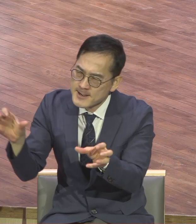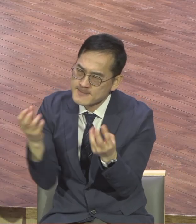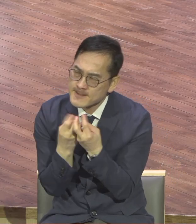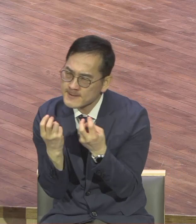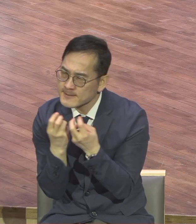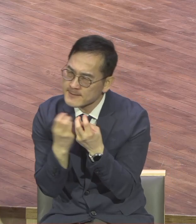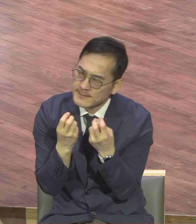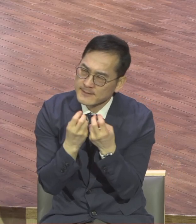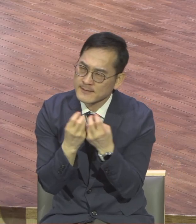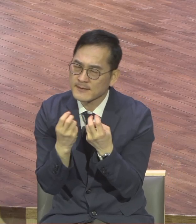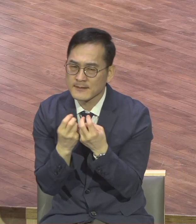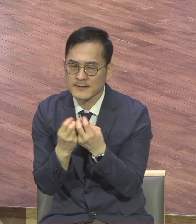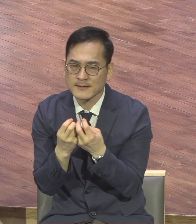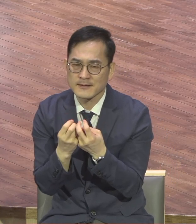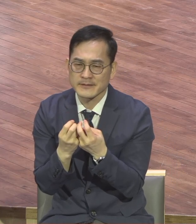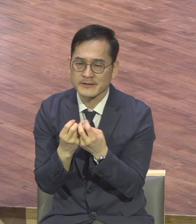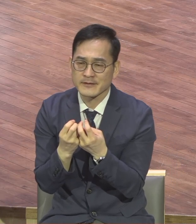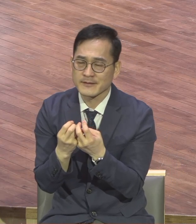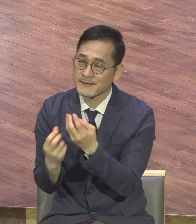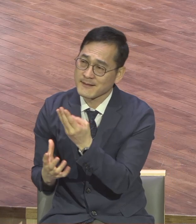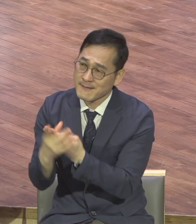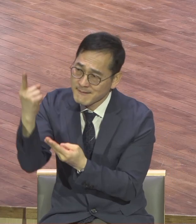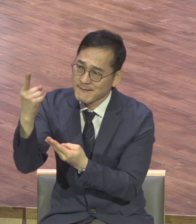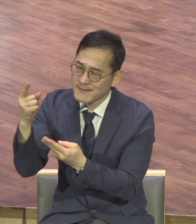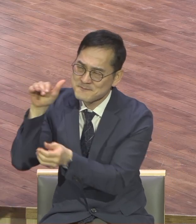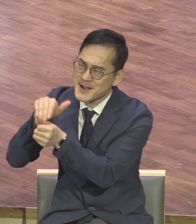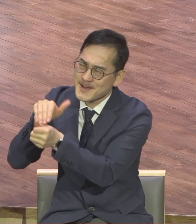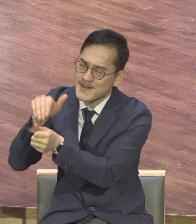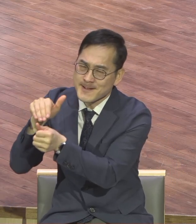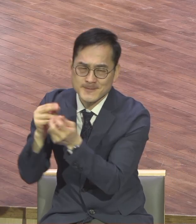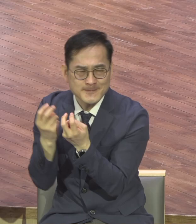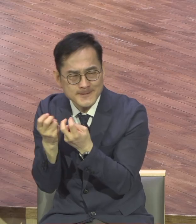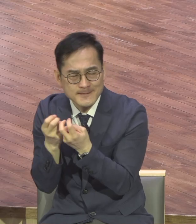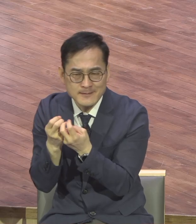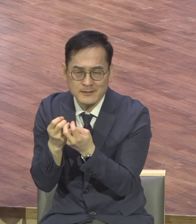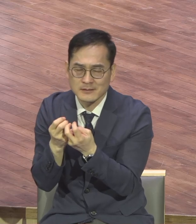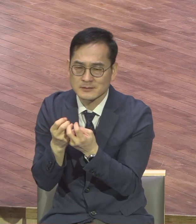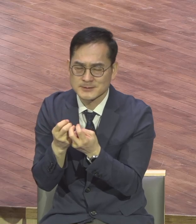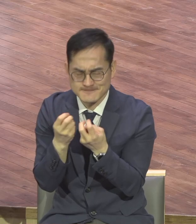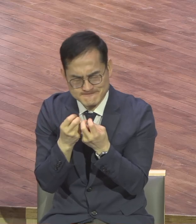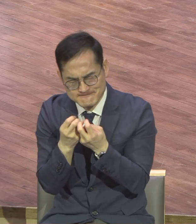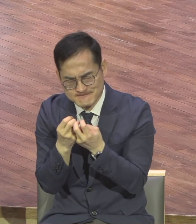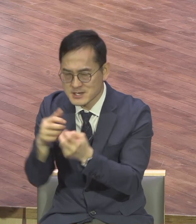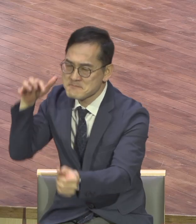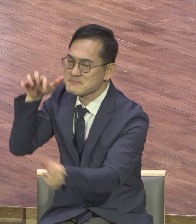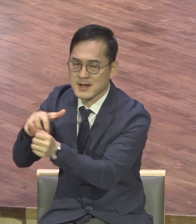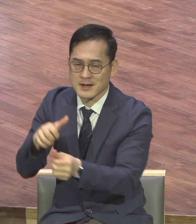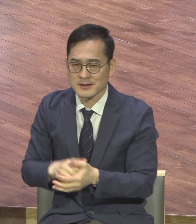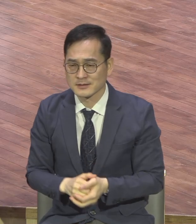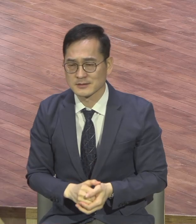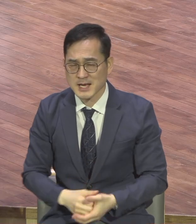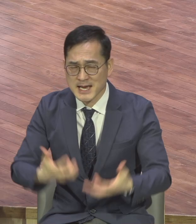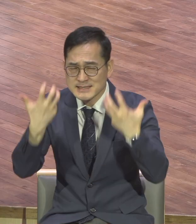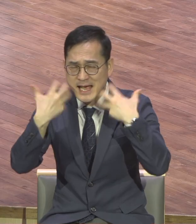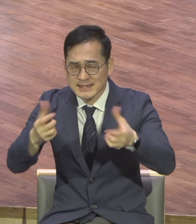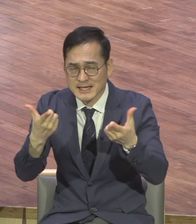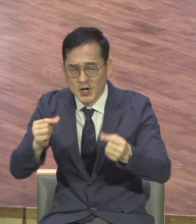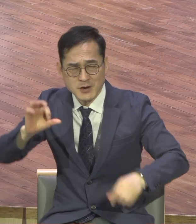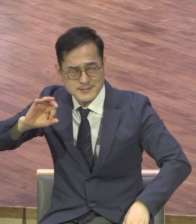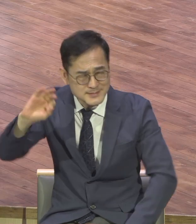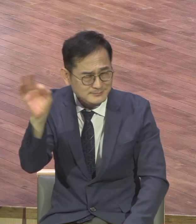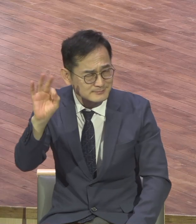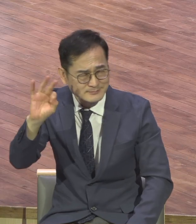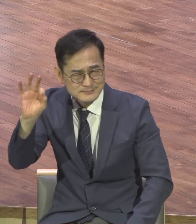깨부리려고, 가정의 원리스를 되지 못하도록 초점을 맞추고 공격하지요. 우는 사자같이